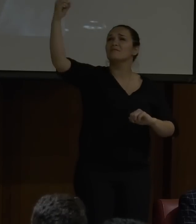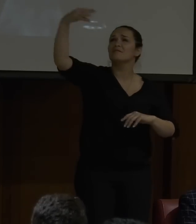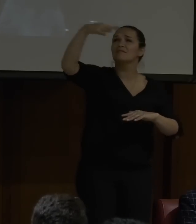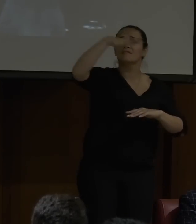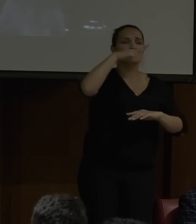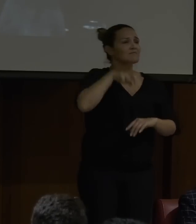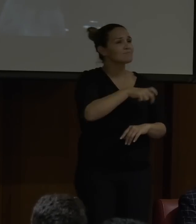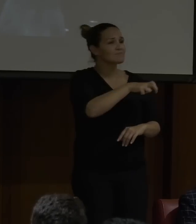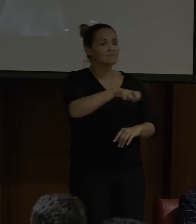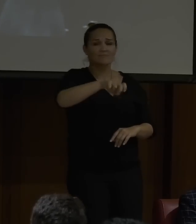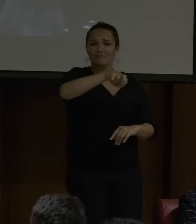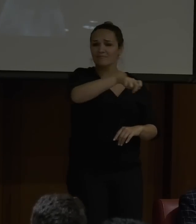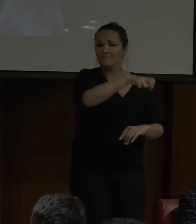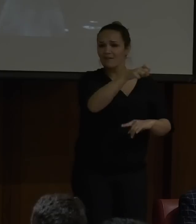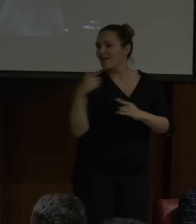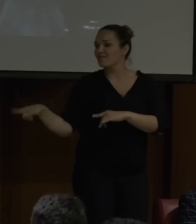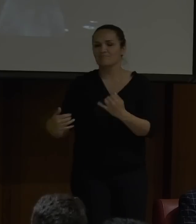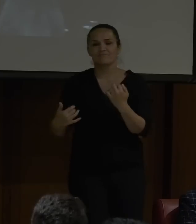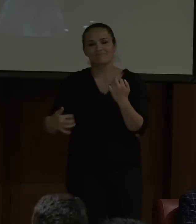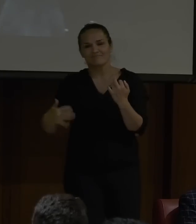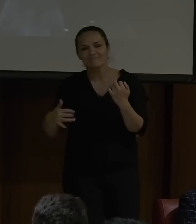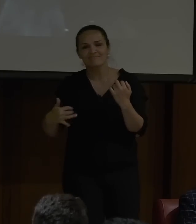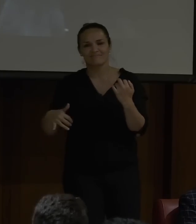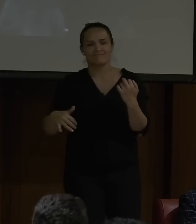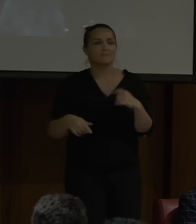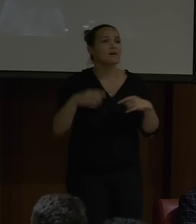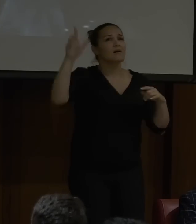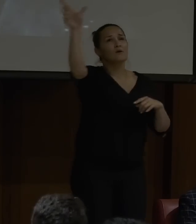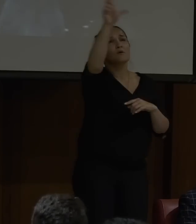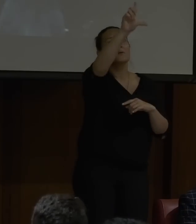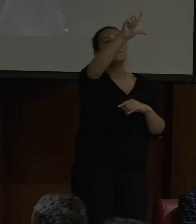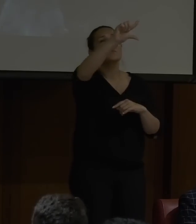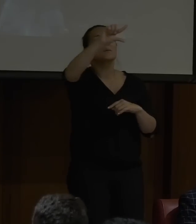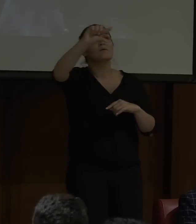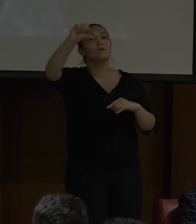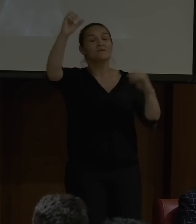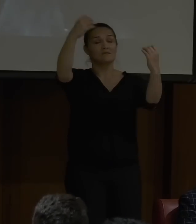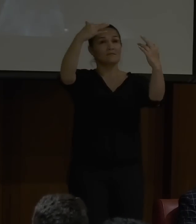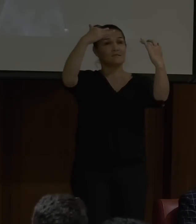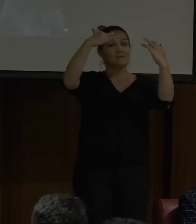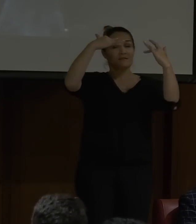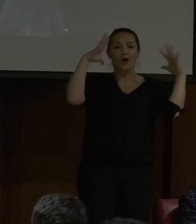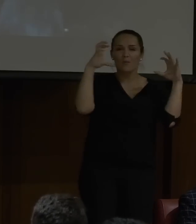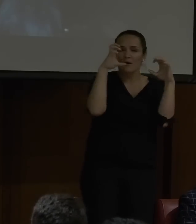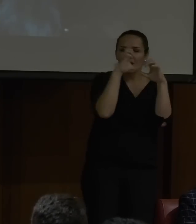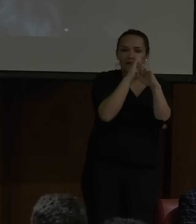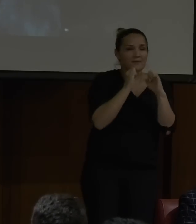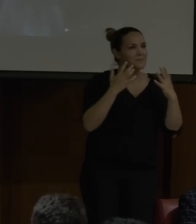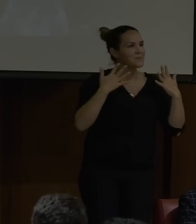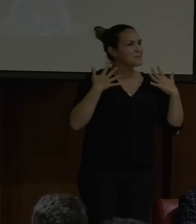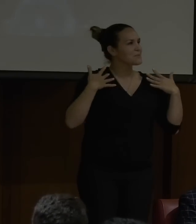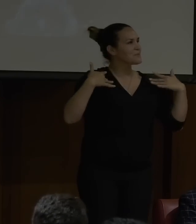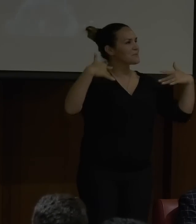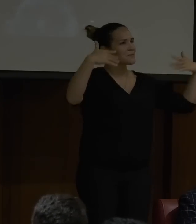cabaña, donde brillaba la luna en noche primaveral. Con las gotas de